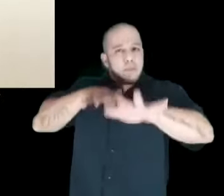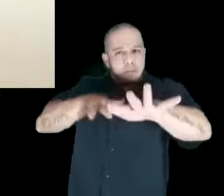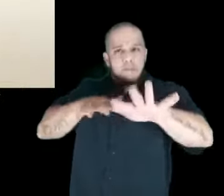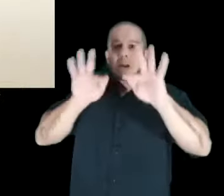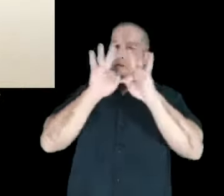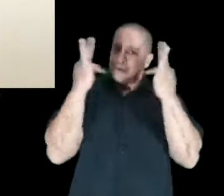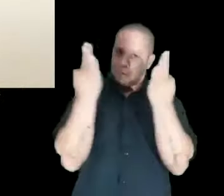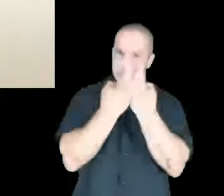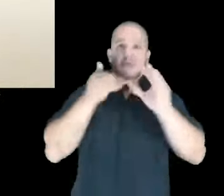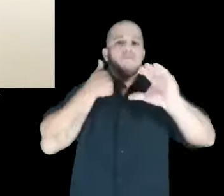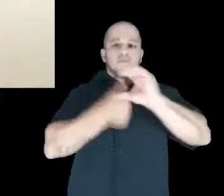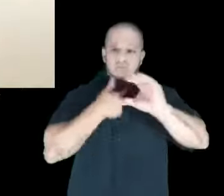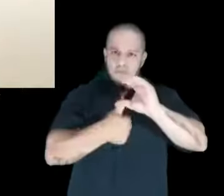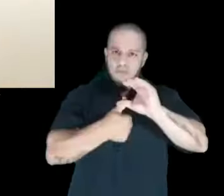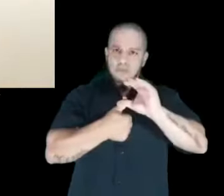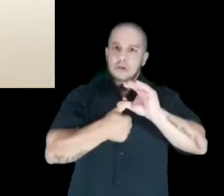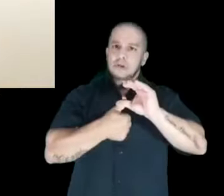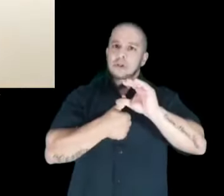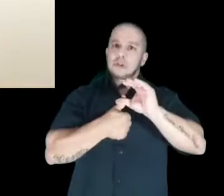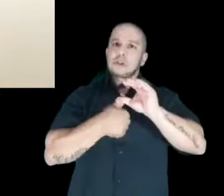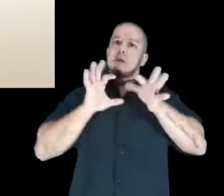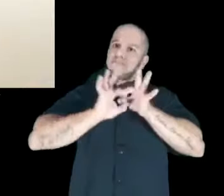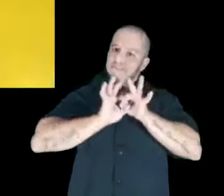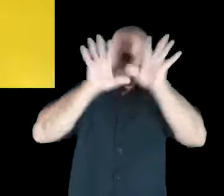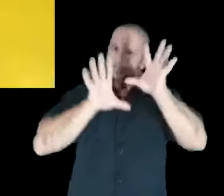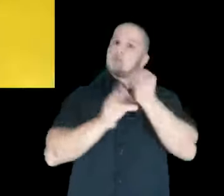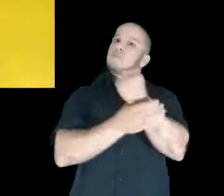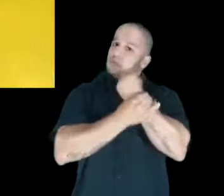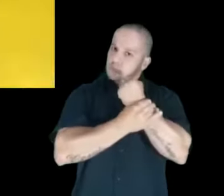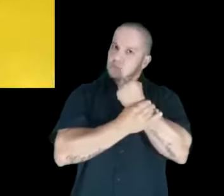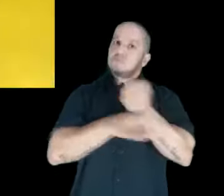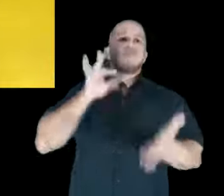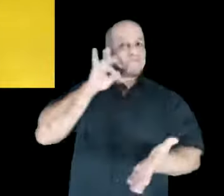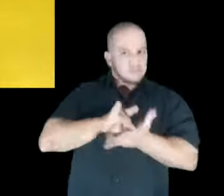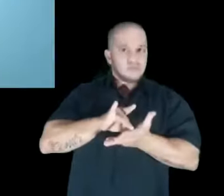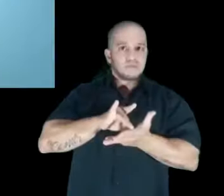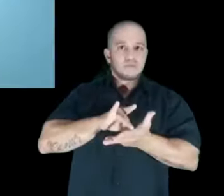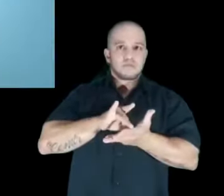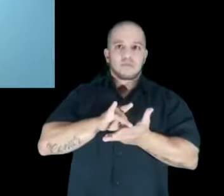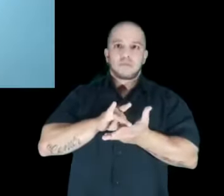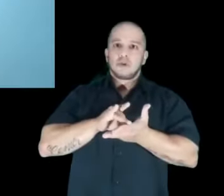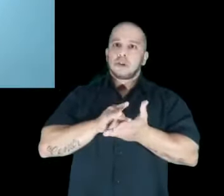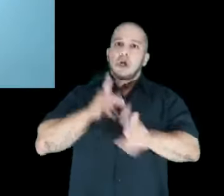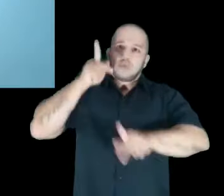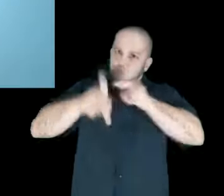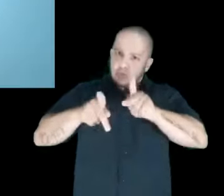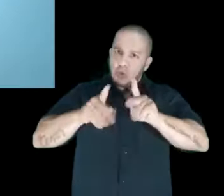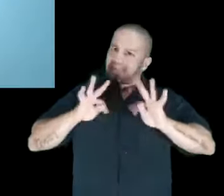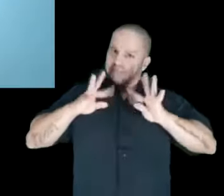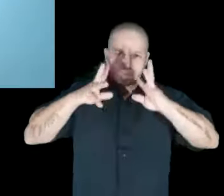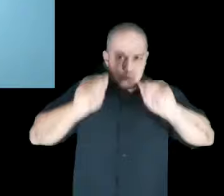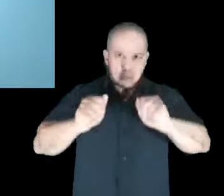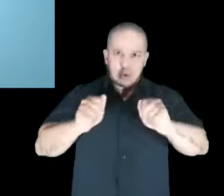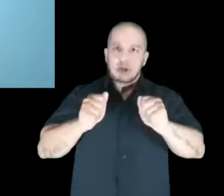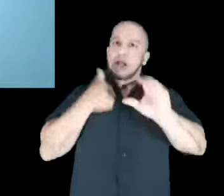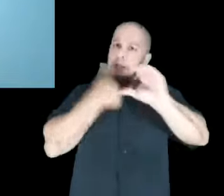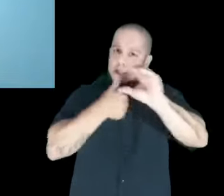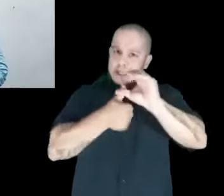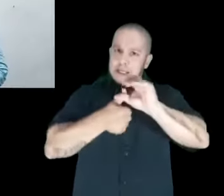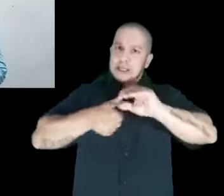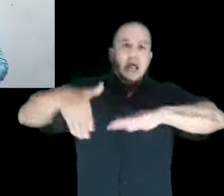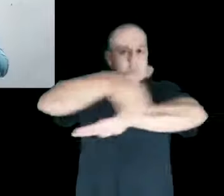Marcha da família cristã pela liberdade. É isto mesmo. Todo povo cristão nas